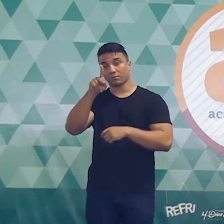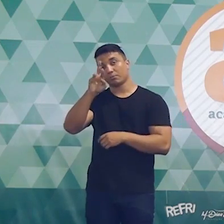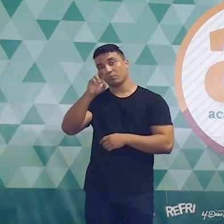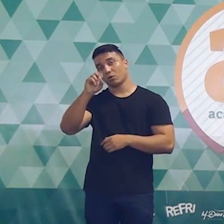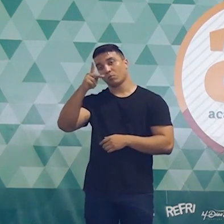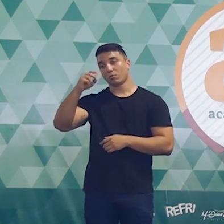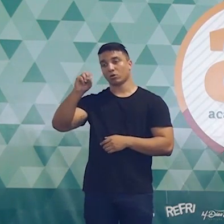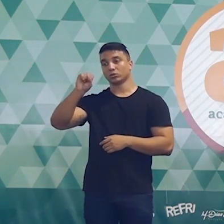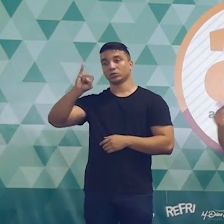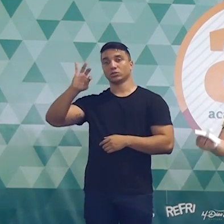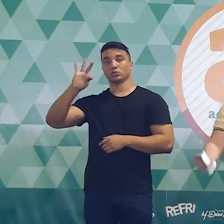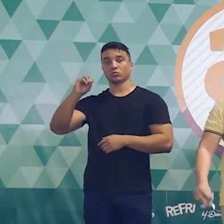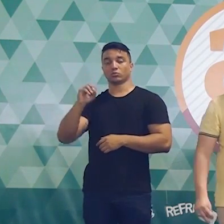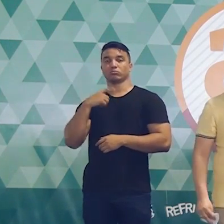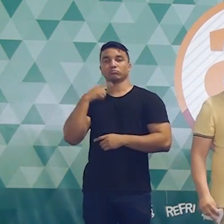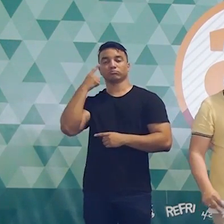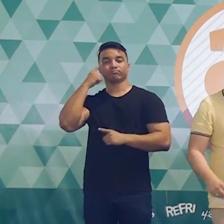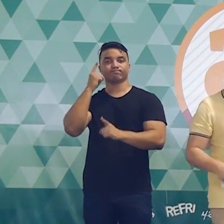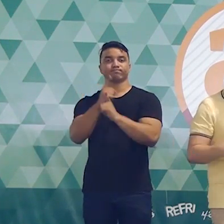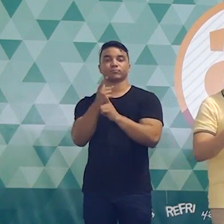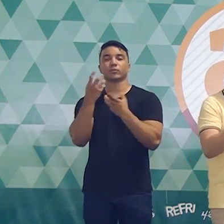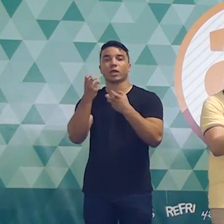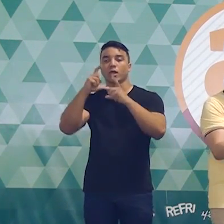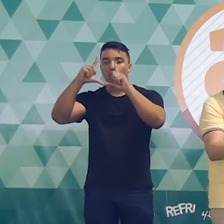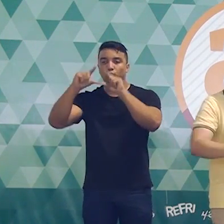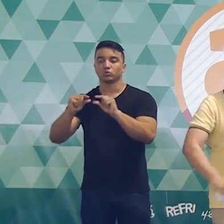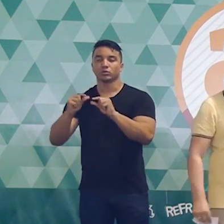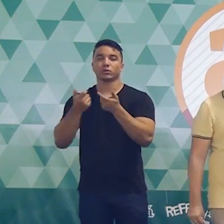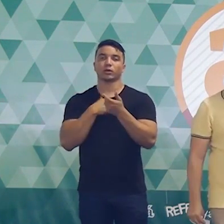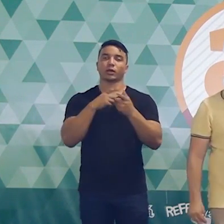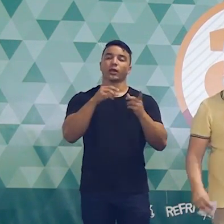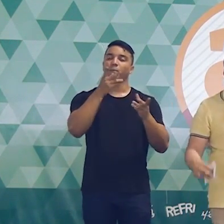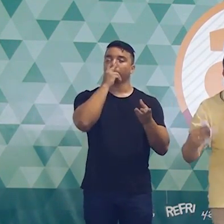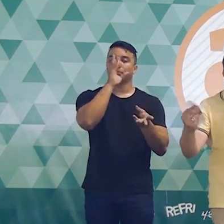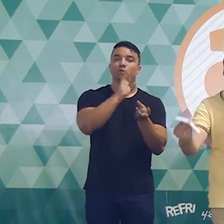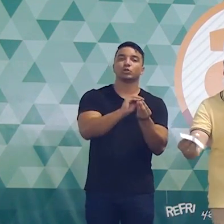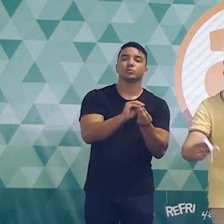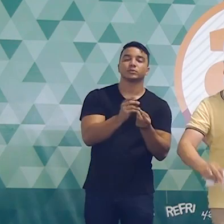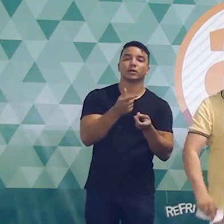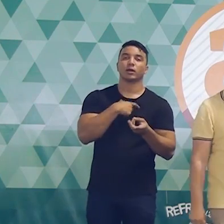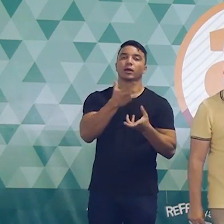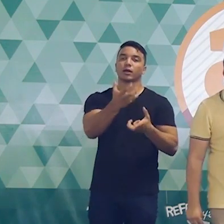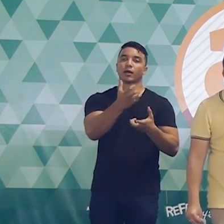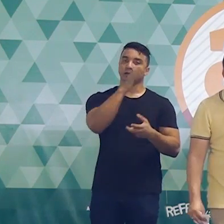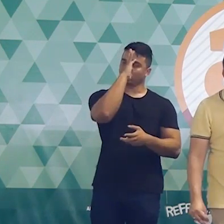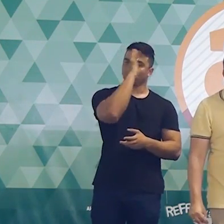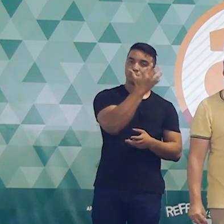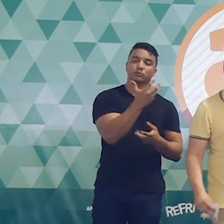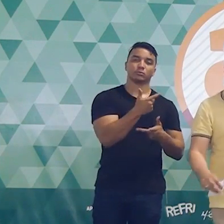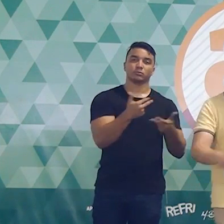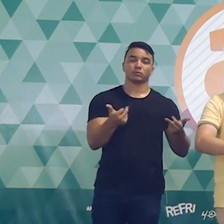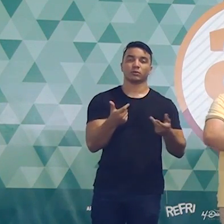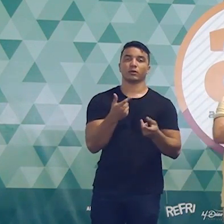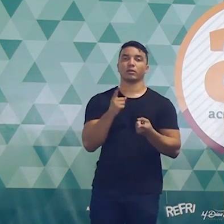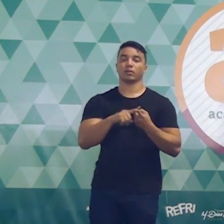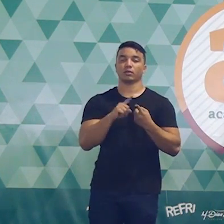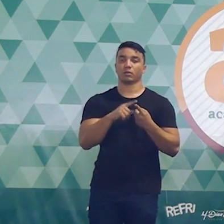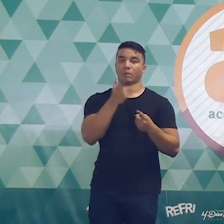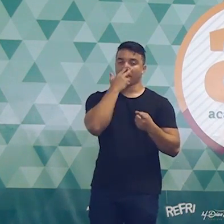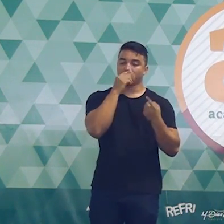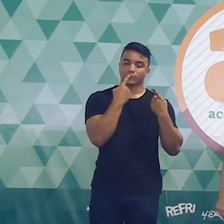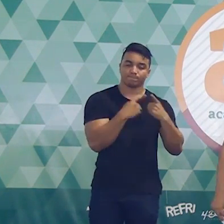propósito. A fim de reduzir, a fim de minimizar, a fim de solucionar, a fim